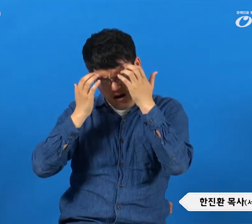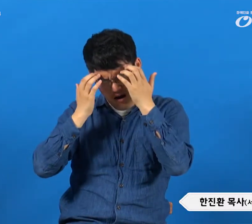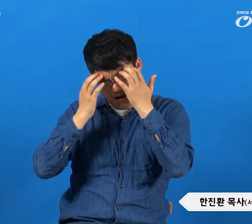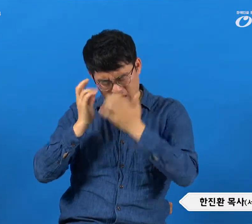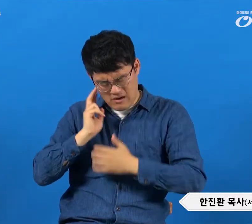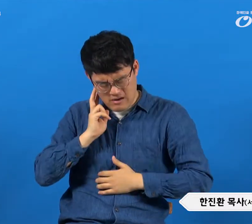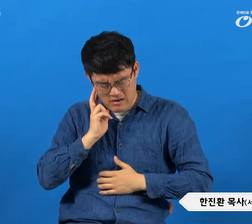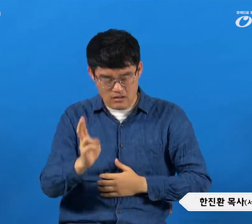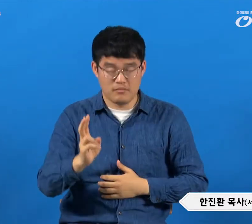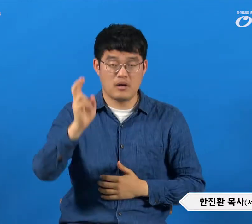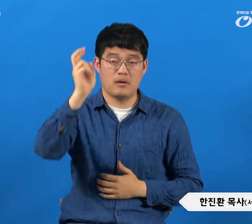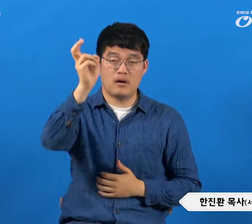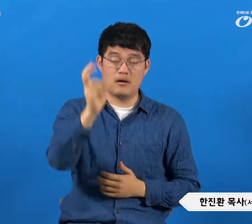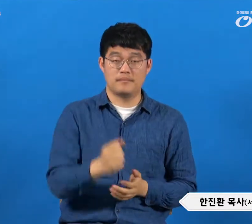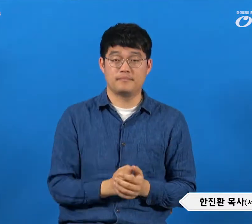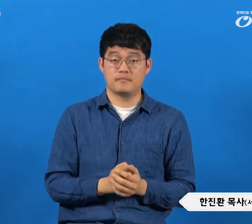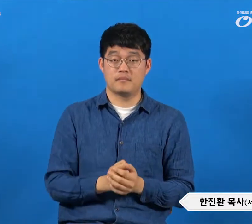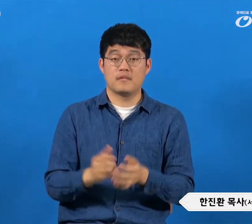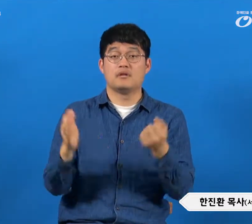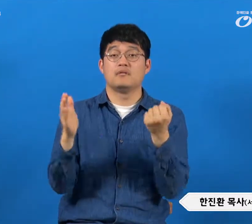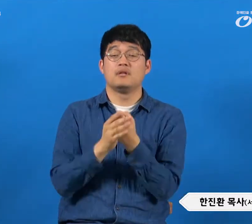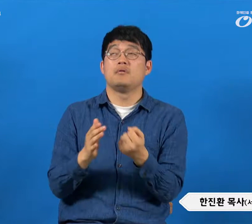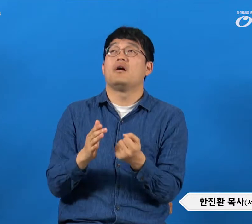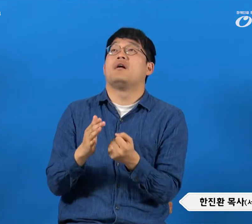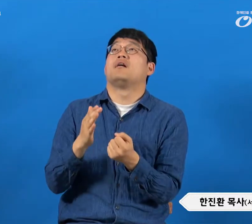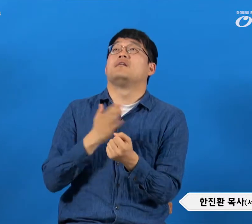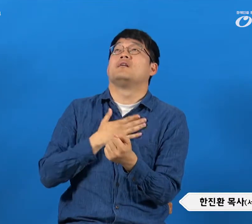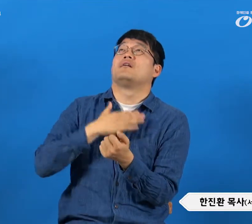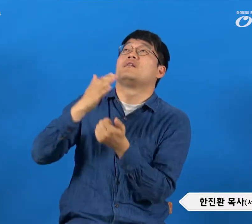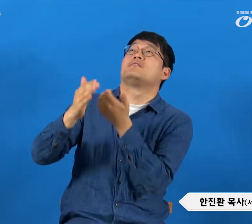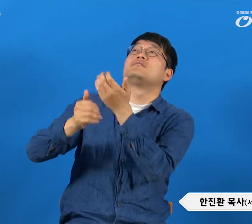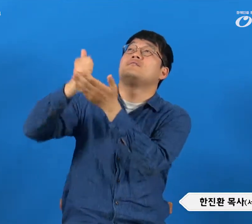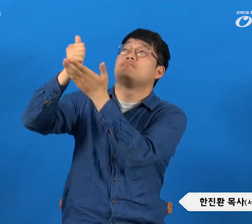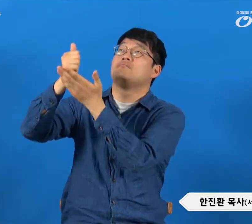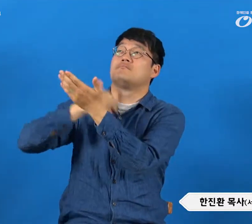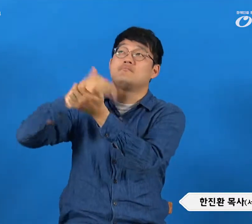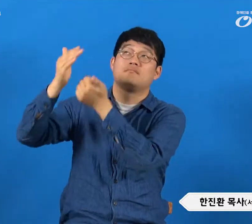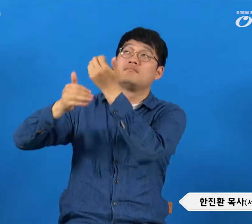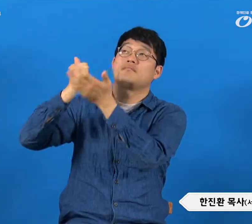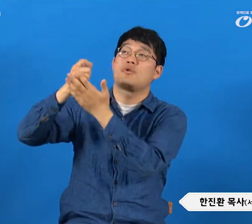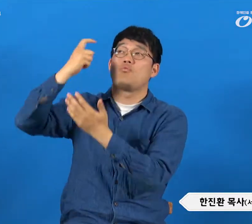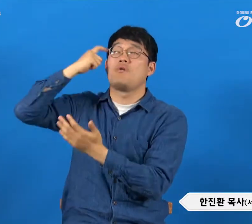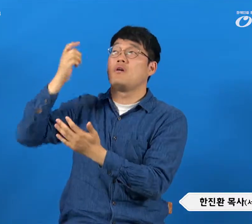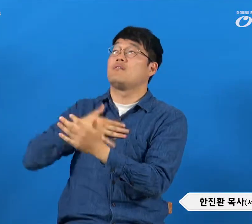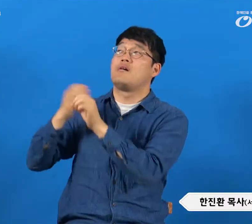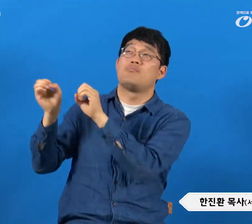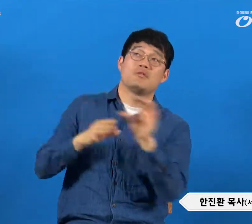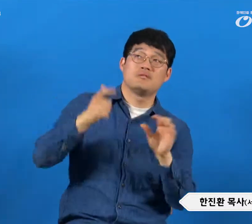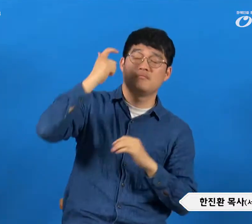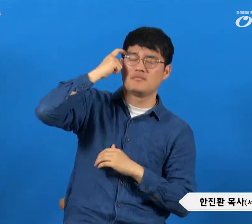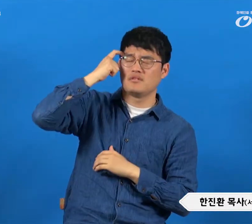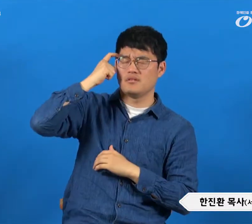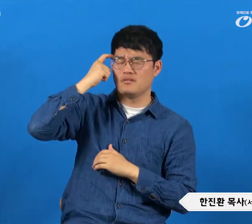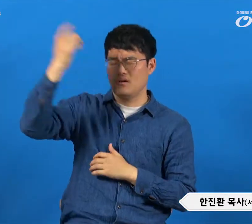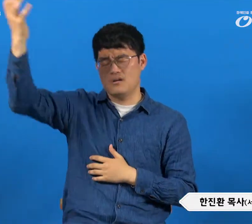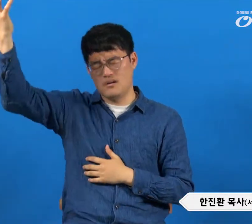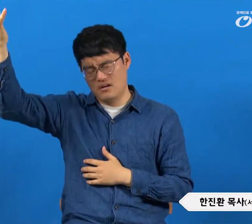없는 고통이었습니다. 그래서 나의 하나님, 나의 하나님, 어찌하여 나를